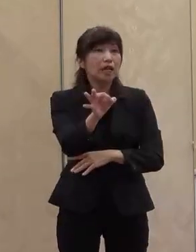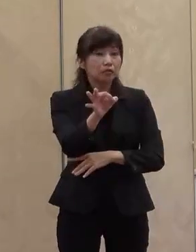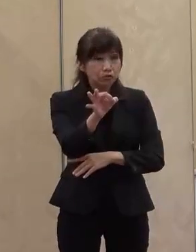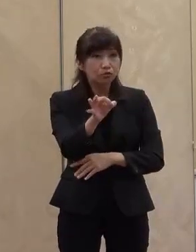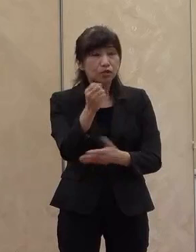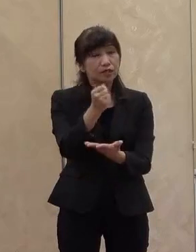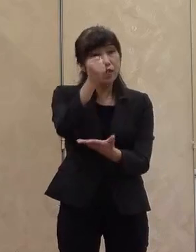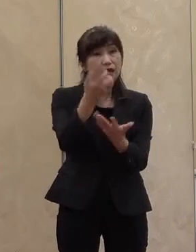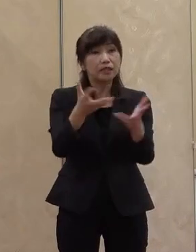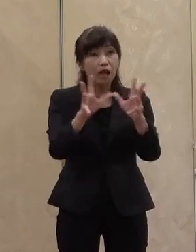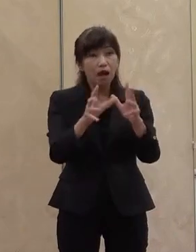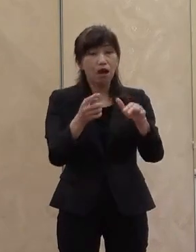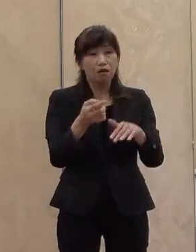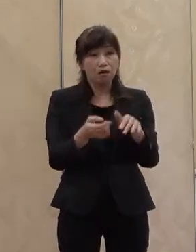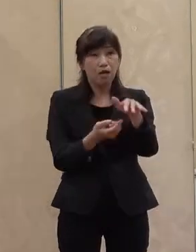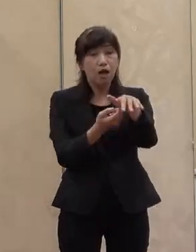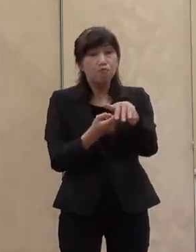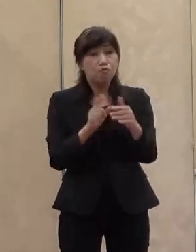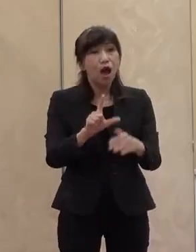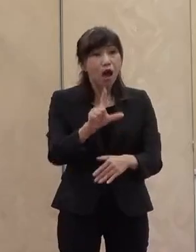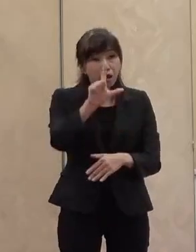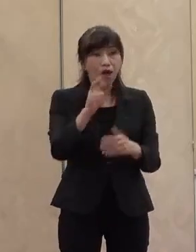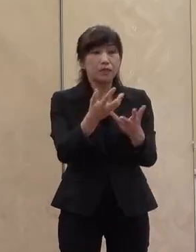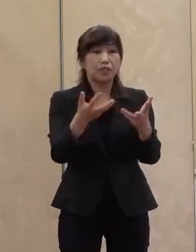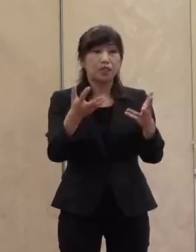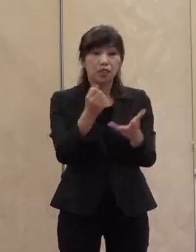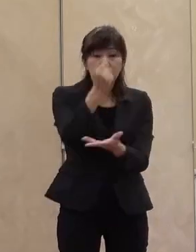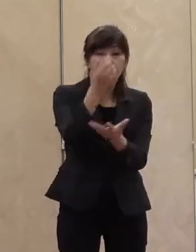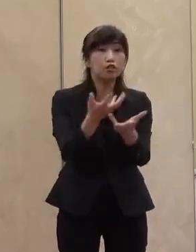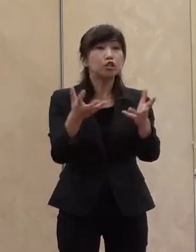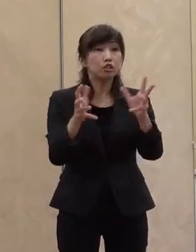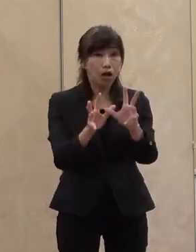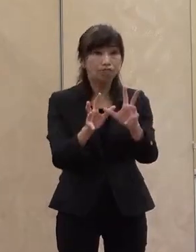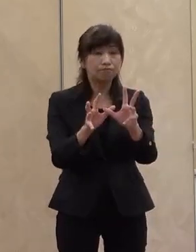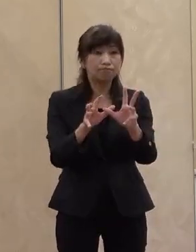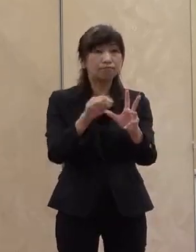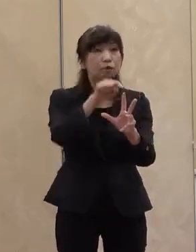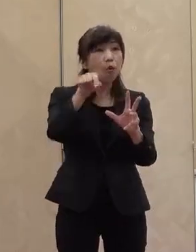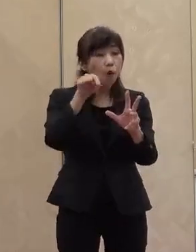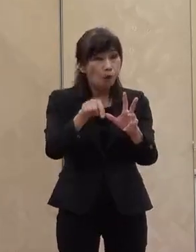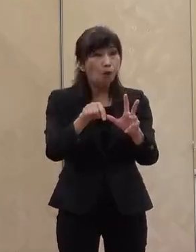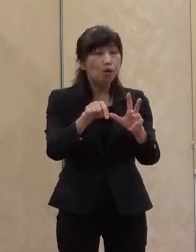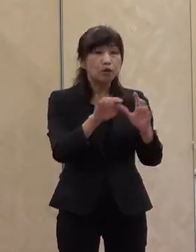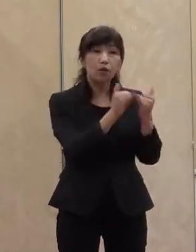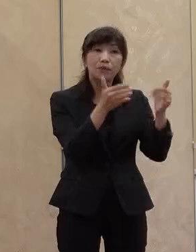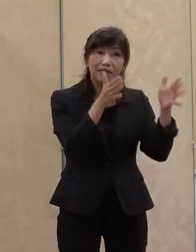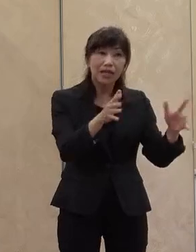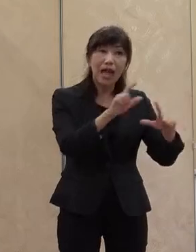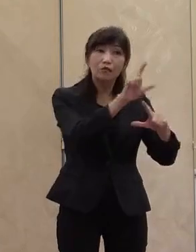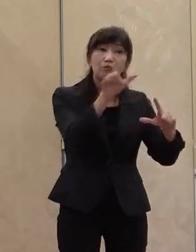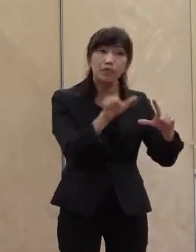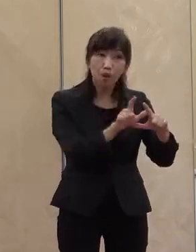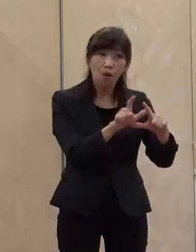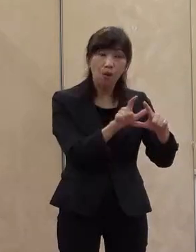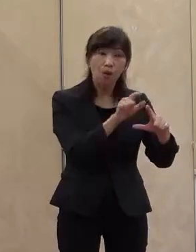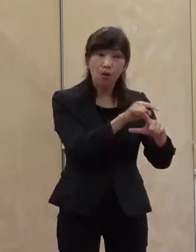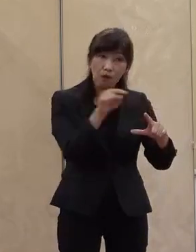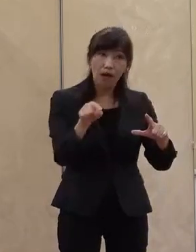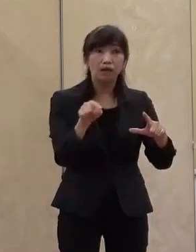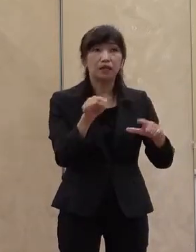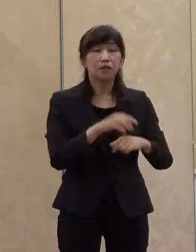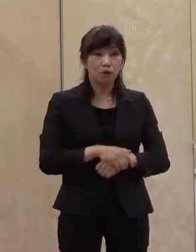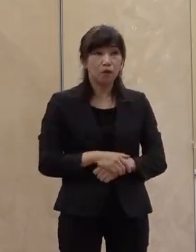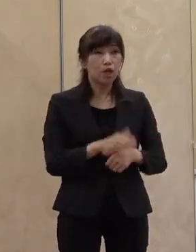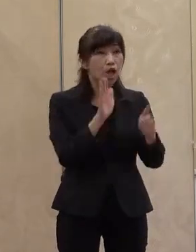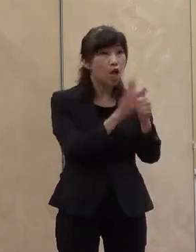団が今回入ってくれましたけど、村上財団と民間の NPO なんかが協力して、